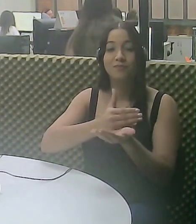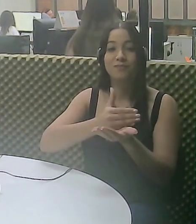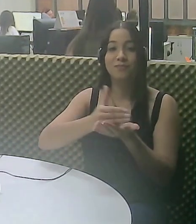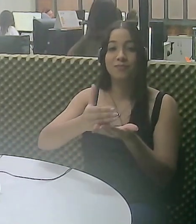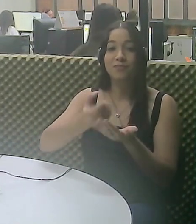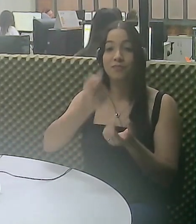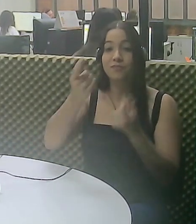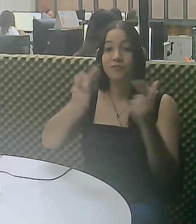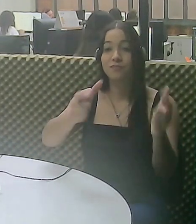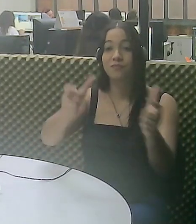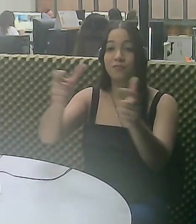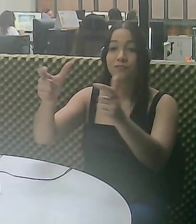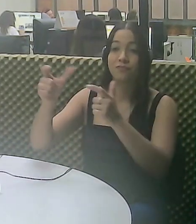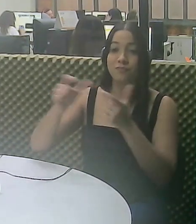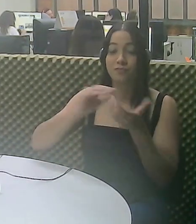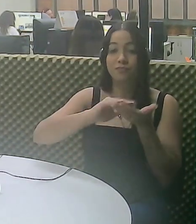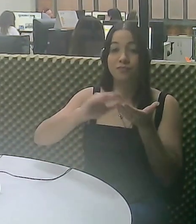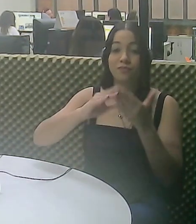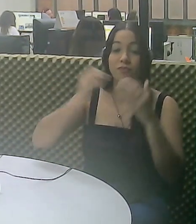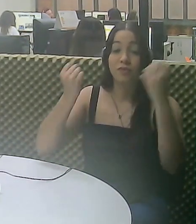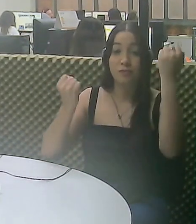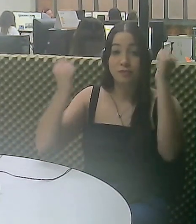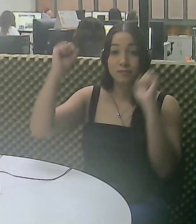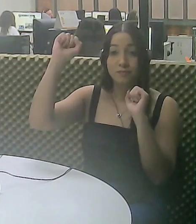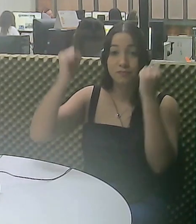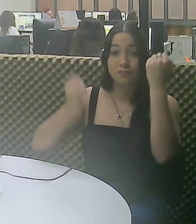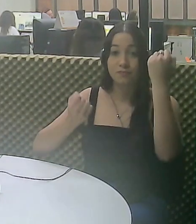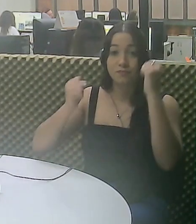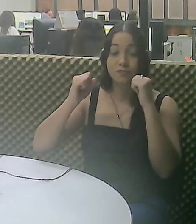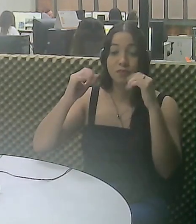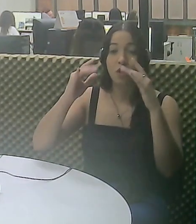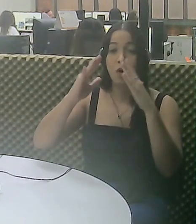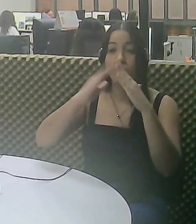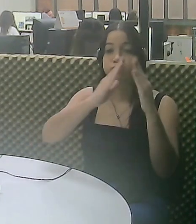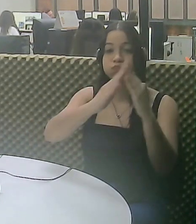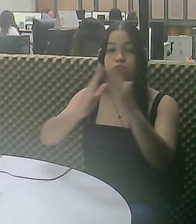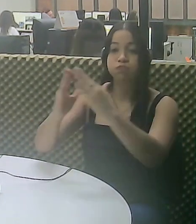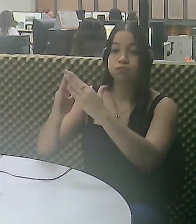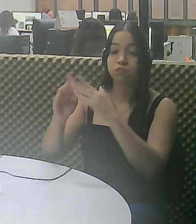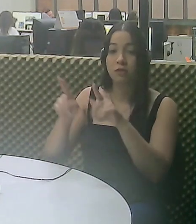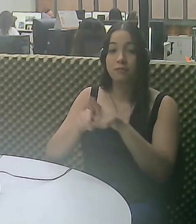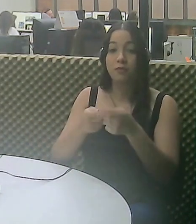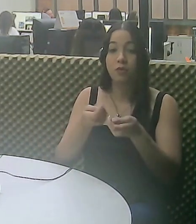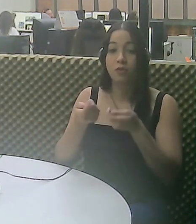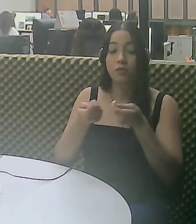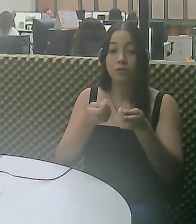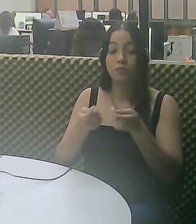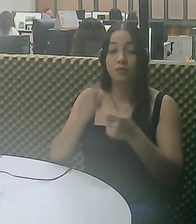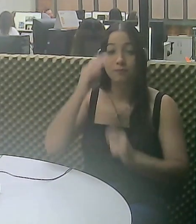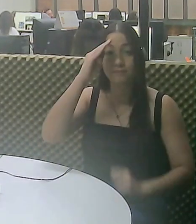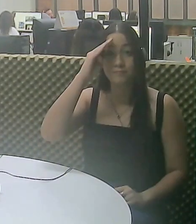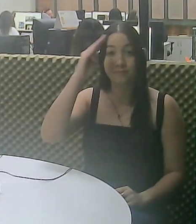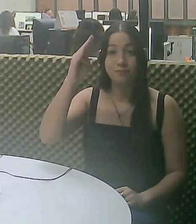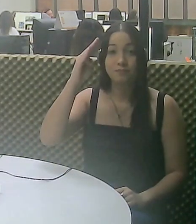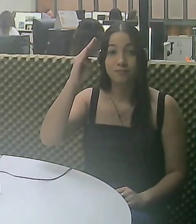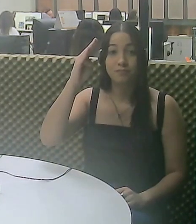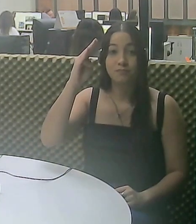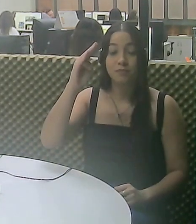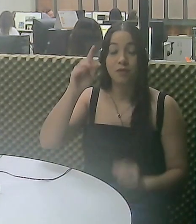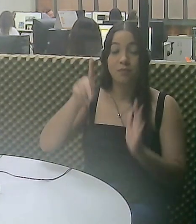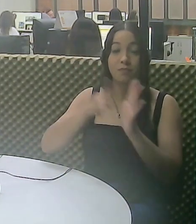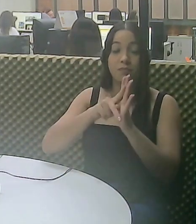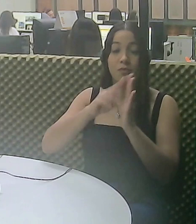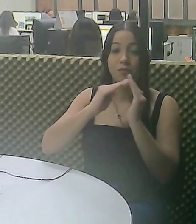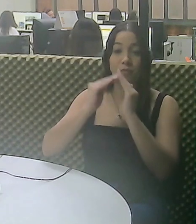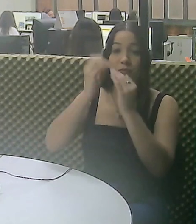inicialmente em alguns grandes consumidores, como indústrias, condomínios e comércios localizados principalmente no Distrito